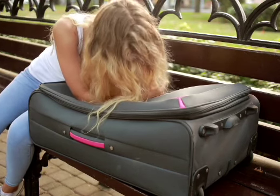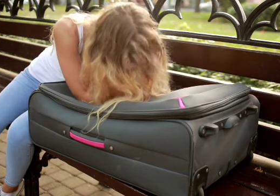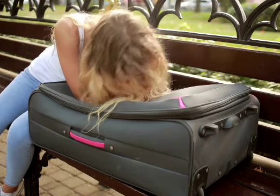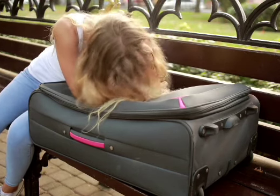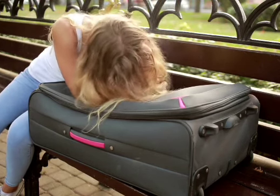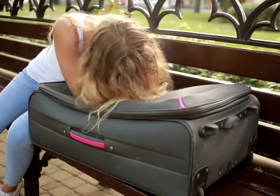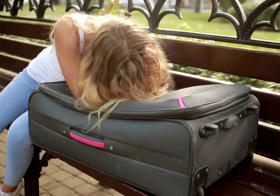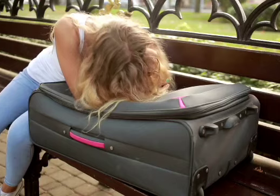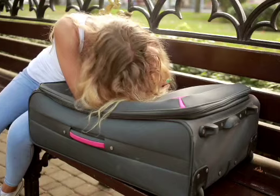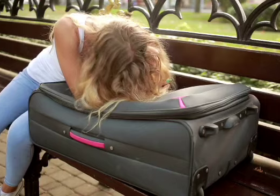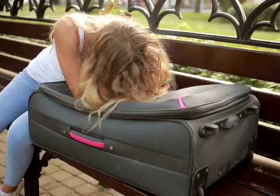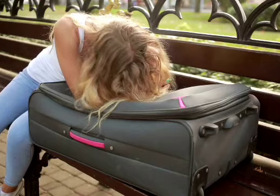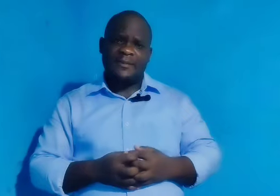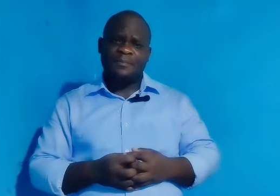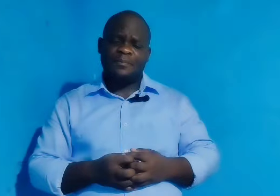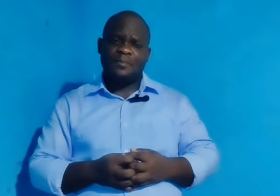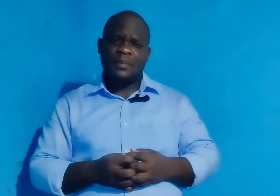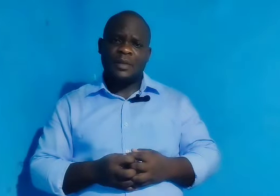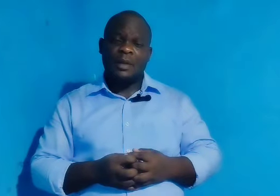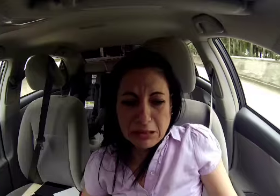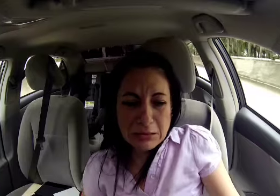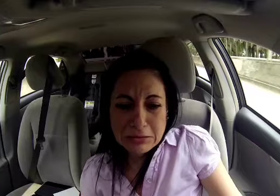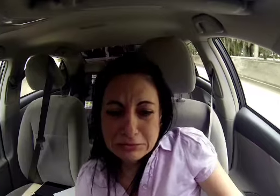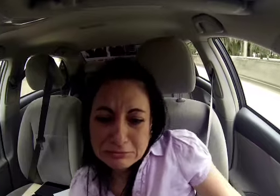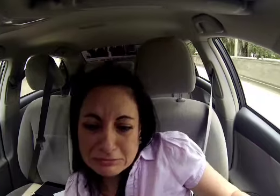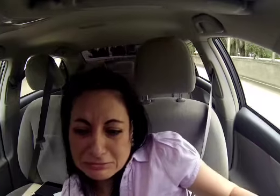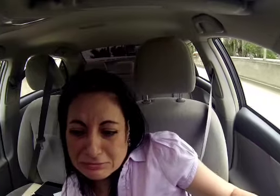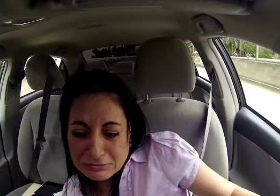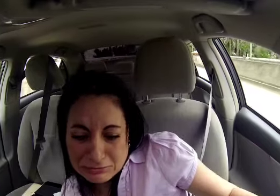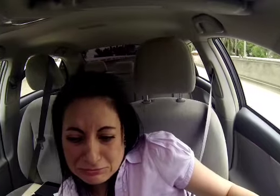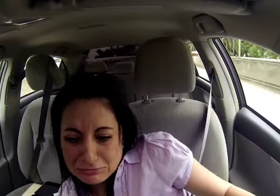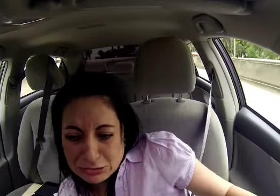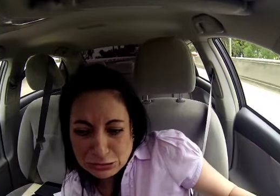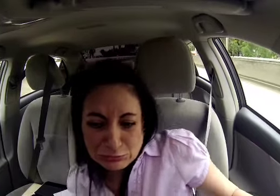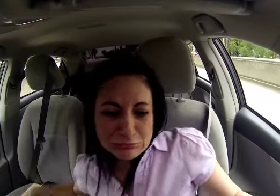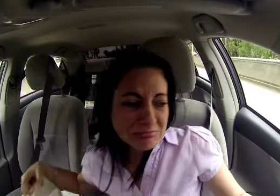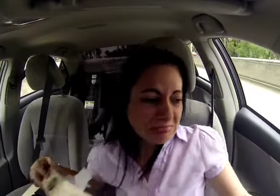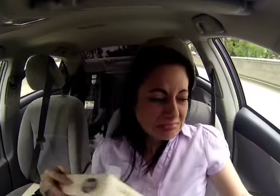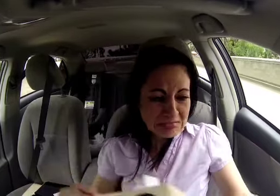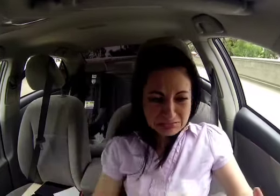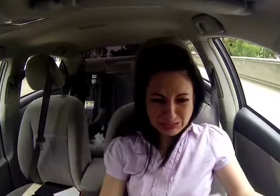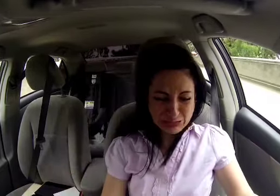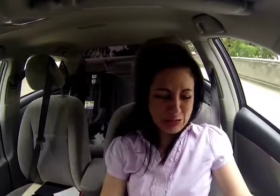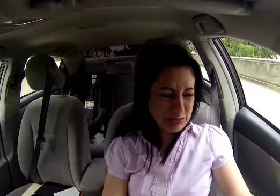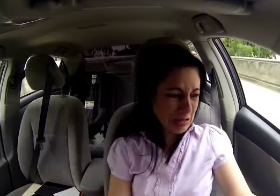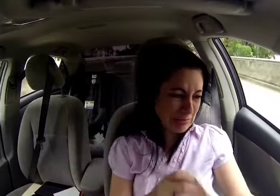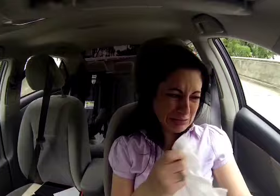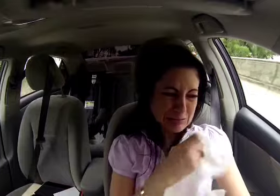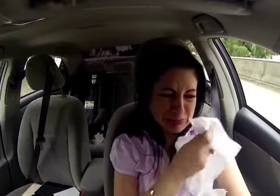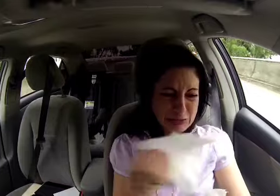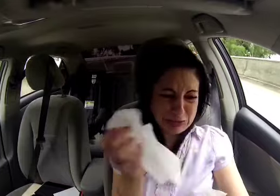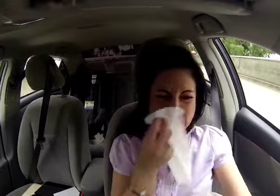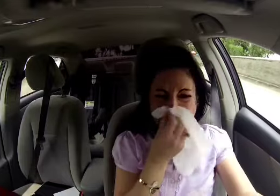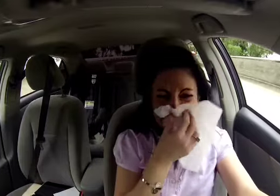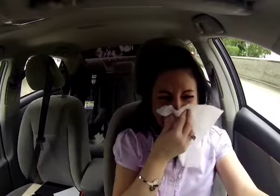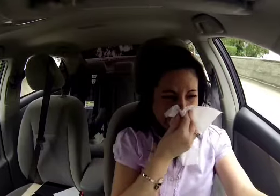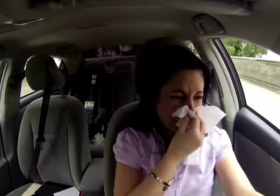Tazamu unatembea unalia Matumaini ya mekuishia Nguvu imekuishia Ajira